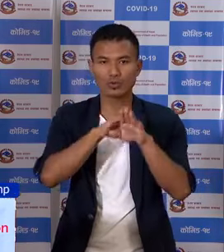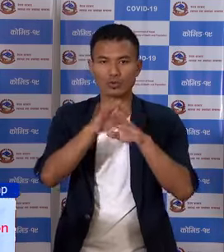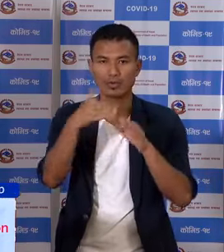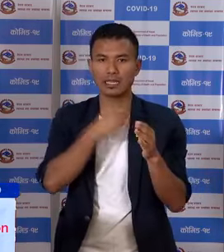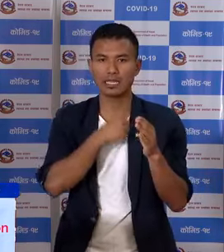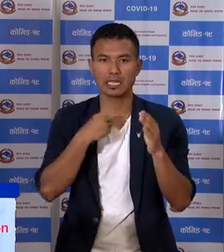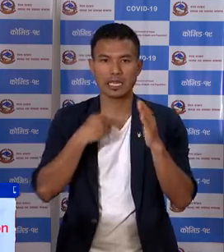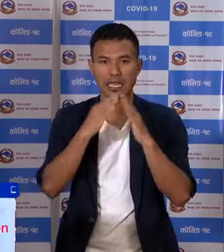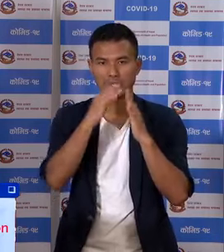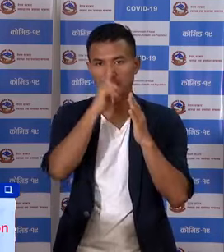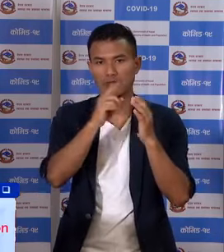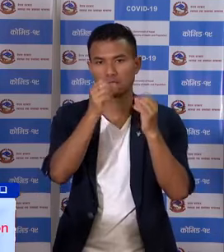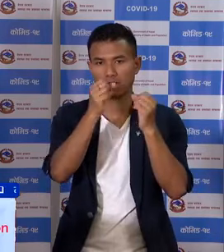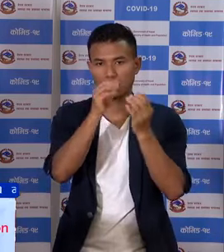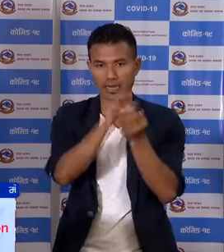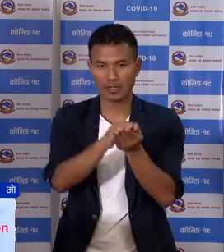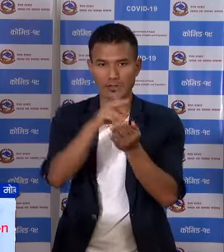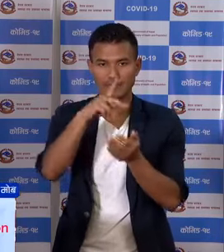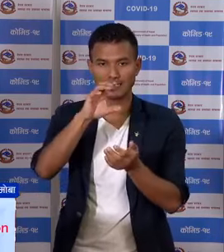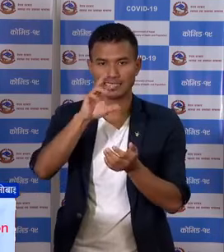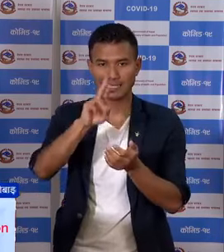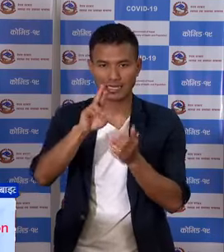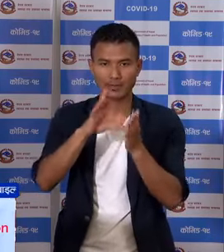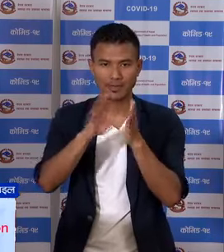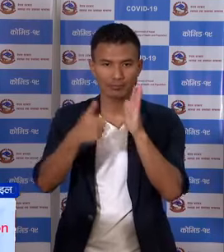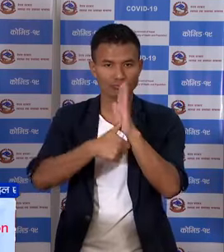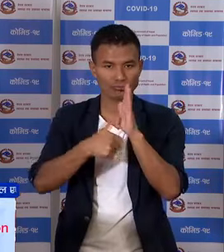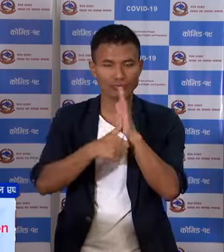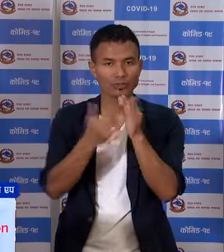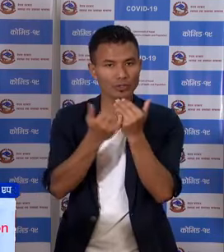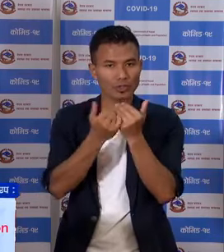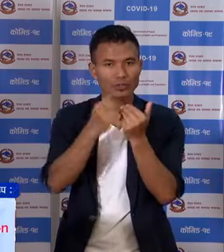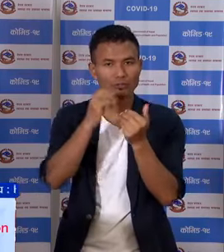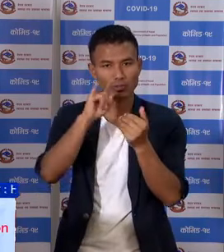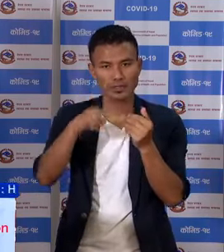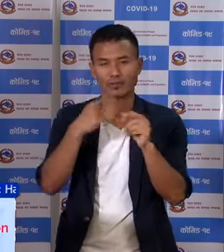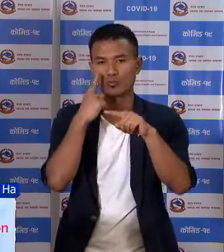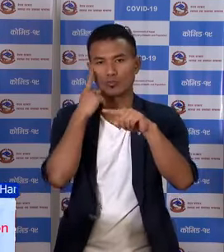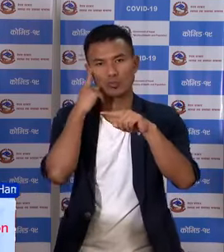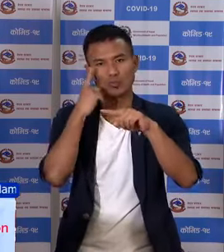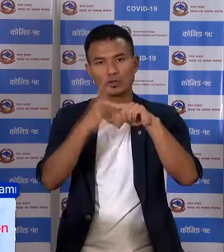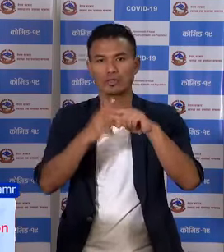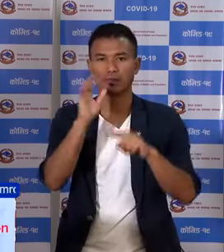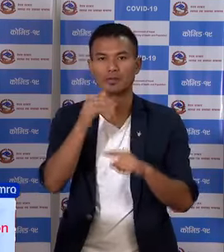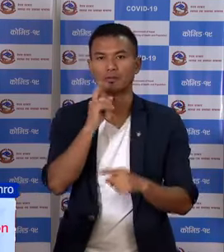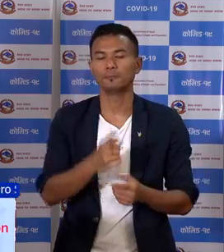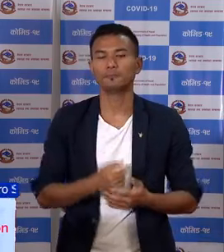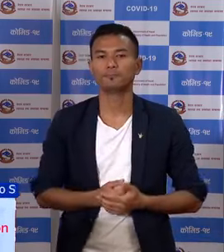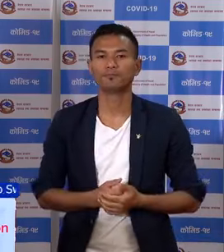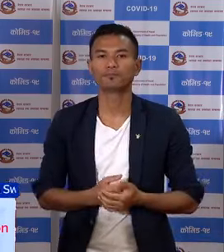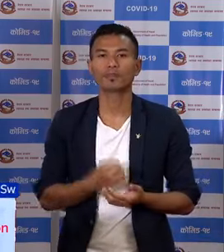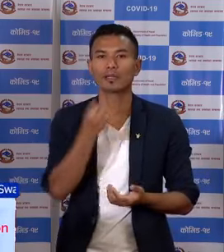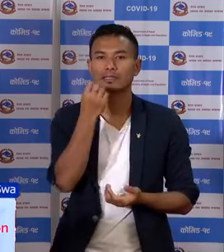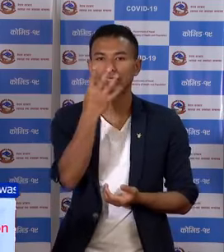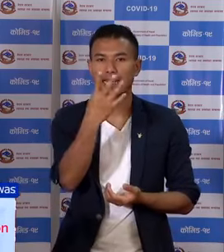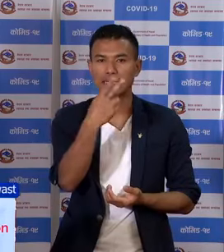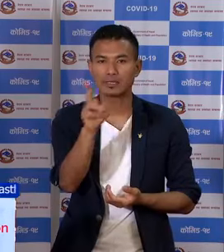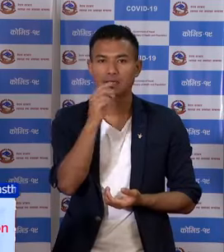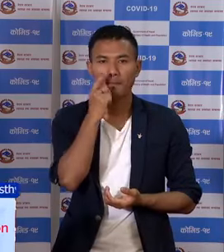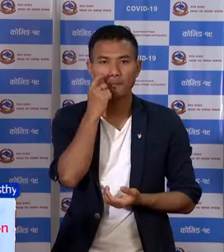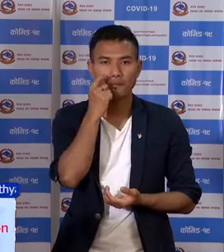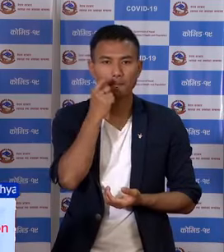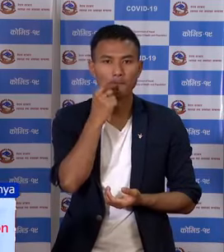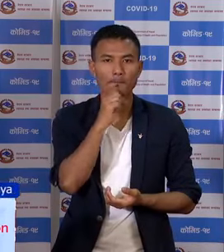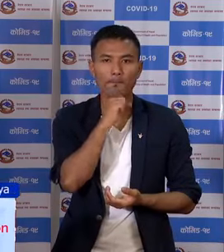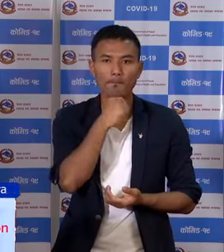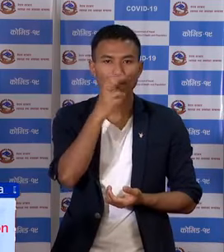आइसोलेशन मा राखेको अबस्थामा PCR विदी बाटा परिक्षेन गरदा हुना पोजिटीव देखेको हुनुँँद्यों। उँआरू 4 जाना 20 बर्स का